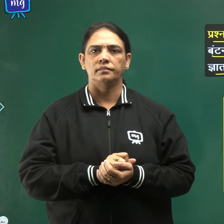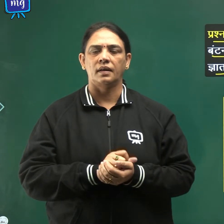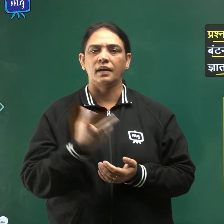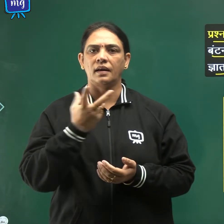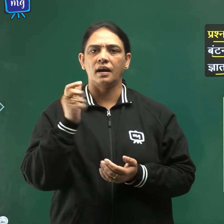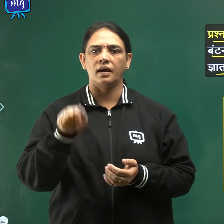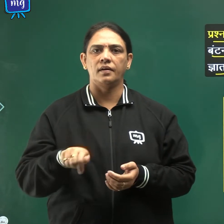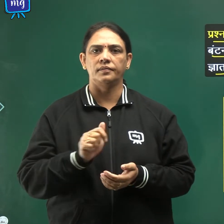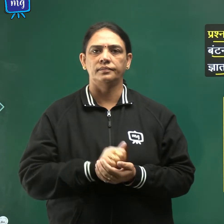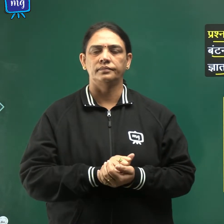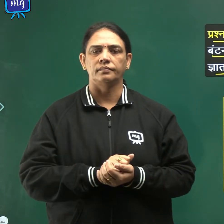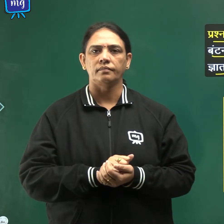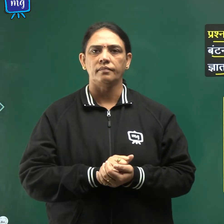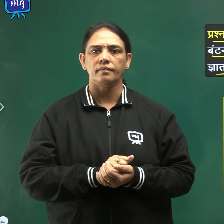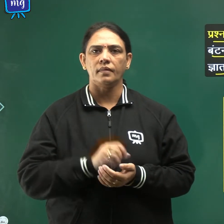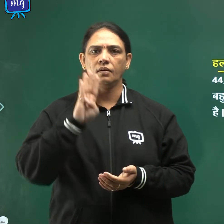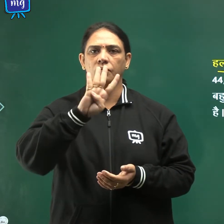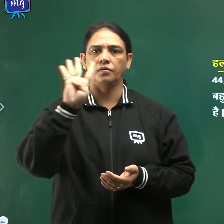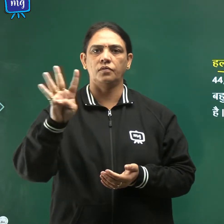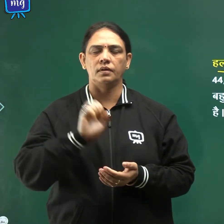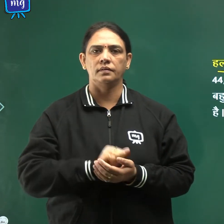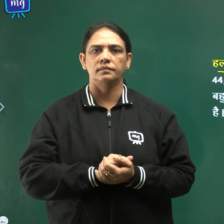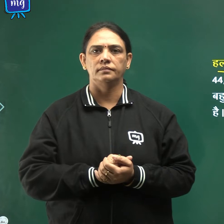कितनी है 44,